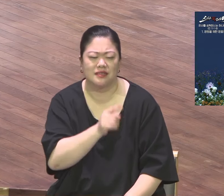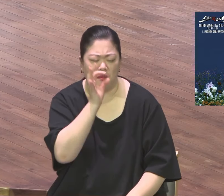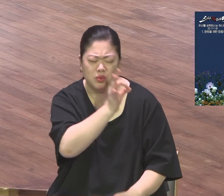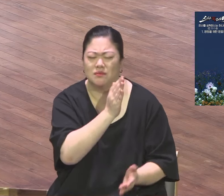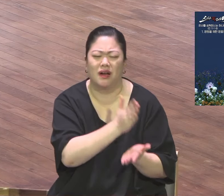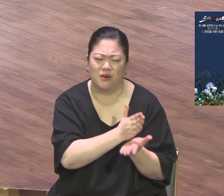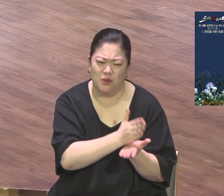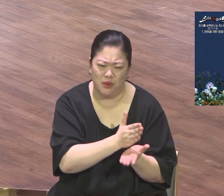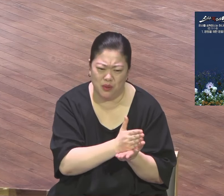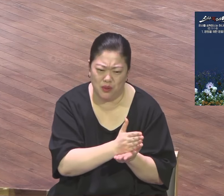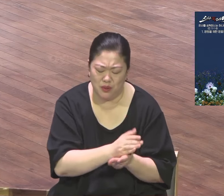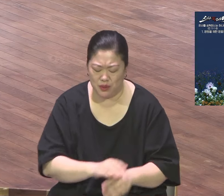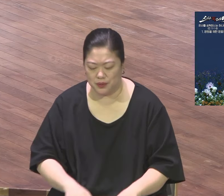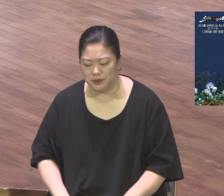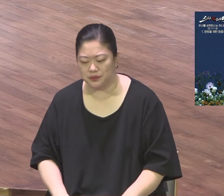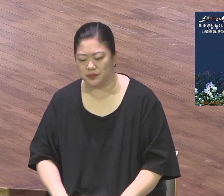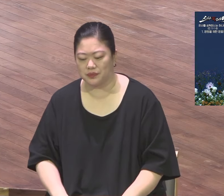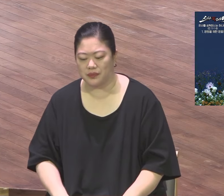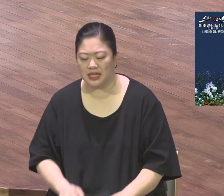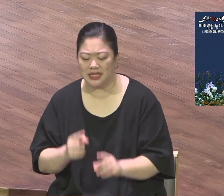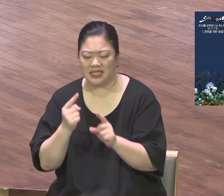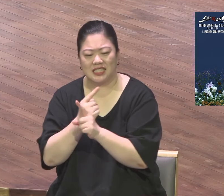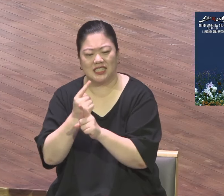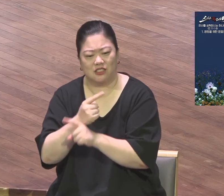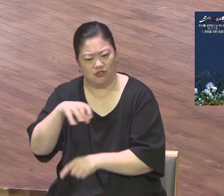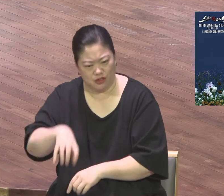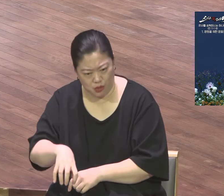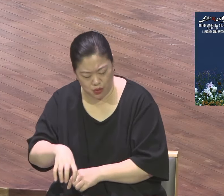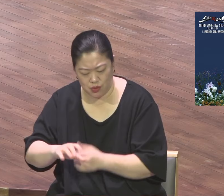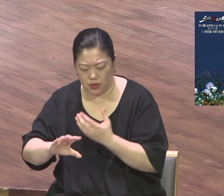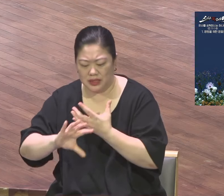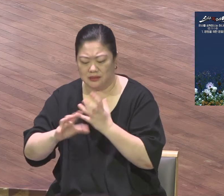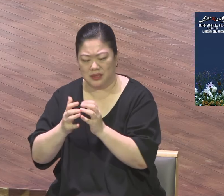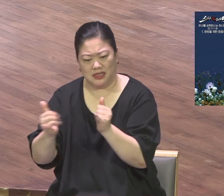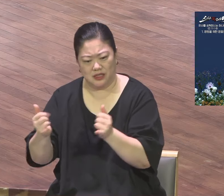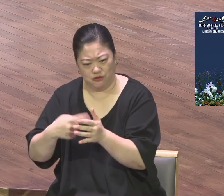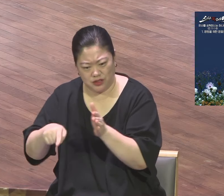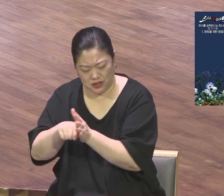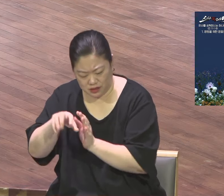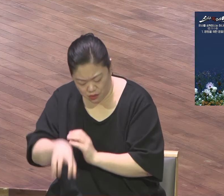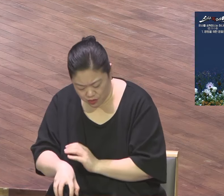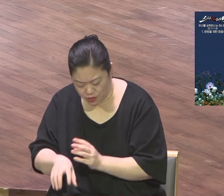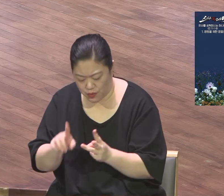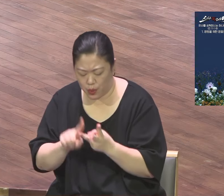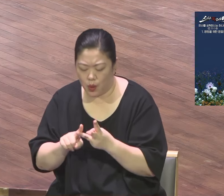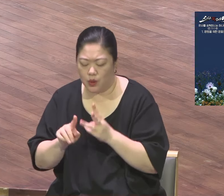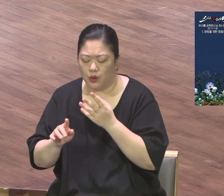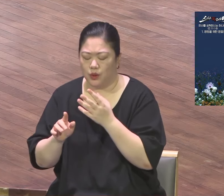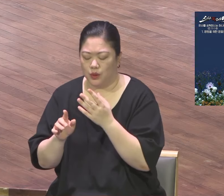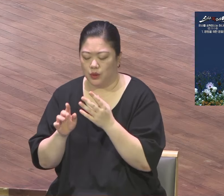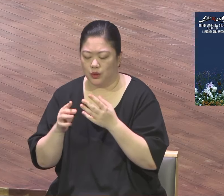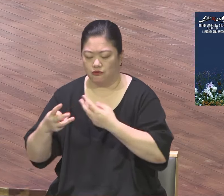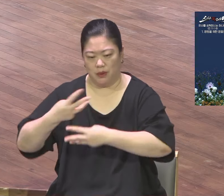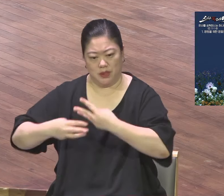뜰, 아이들 뜰, 이방인의 뜰, 2, 3천 5천 정도. 오늘도 우리